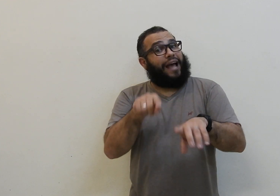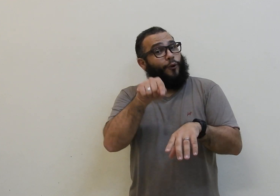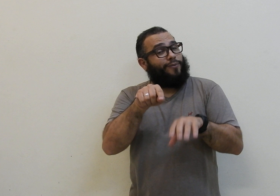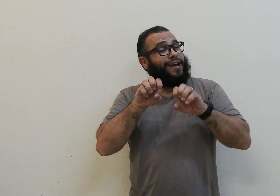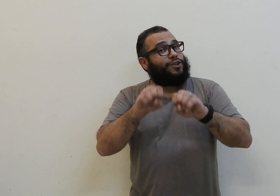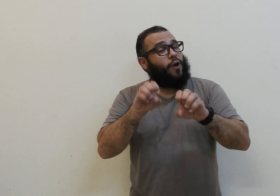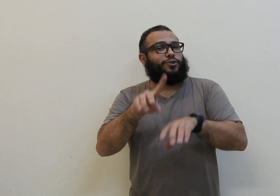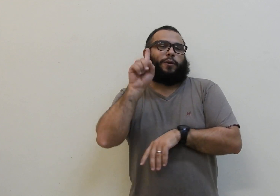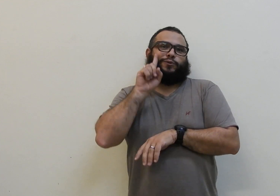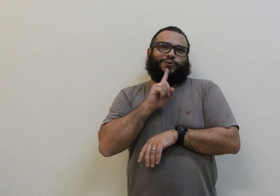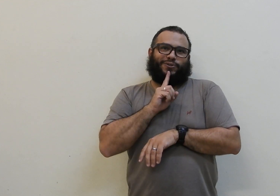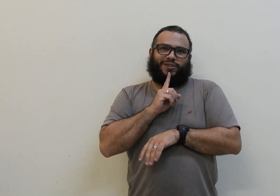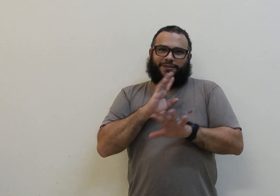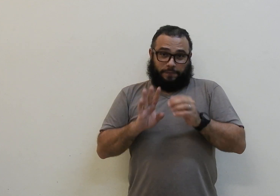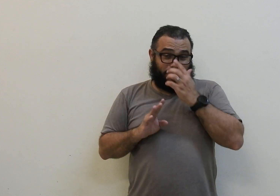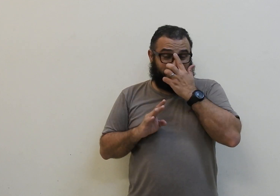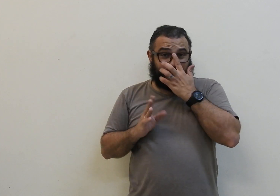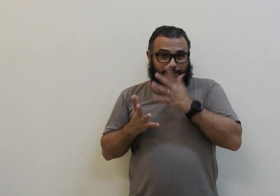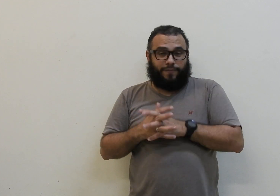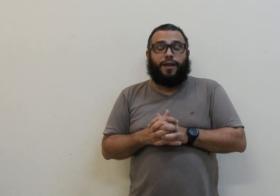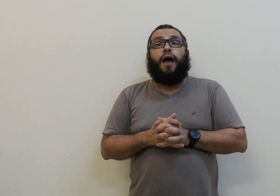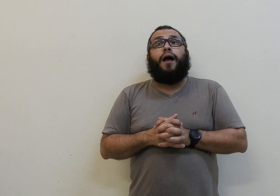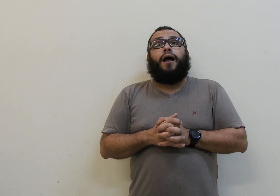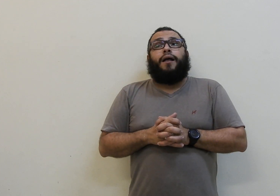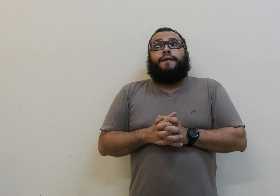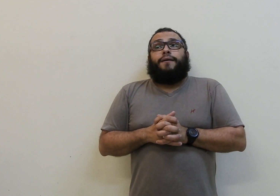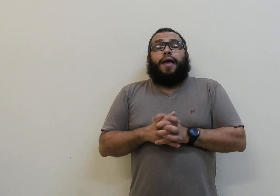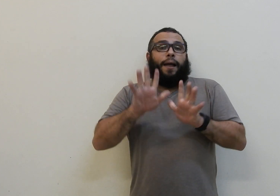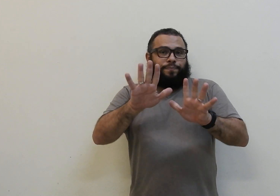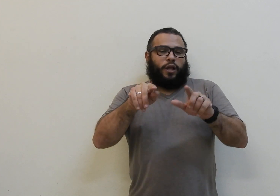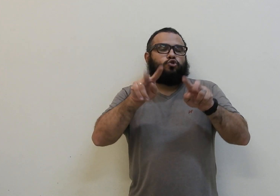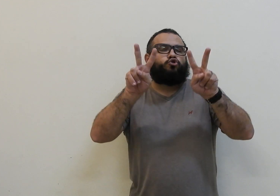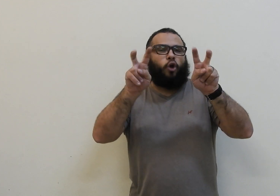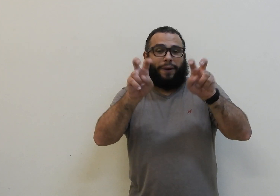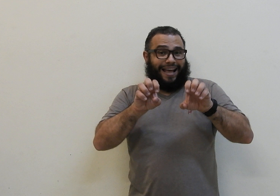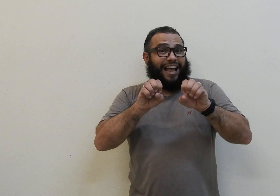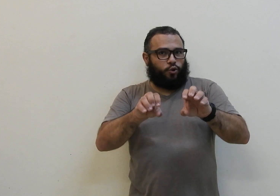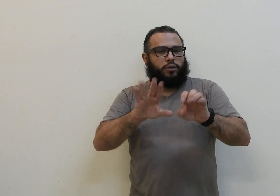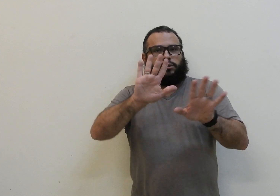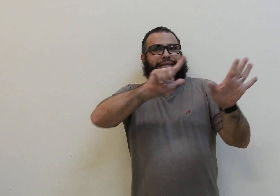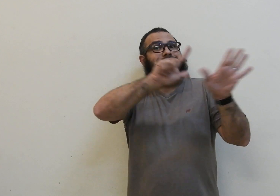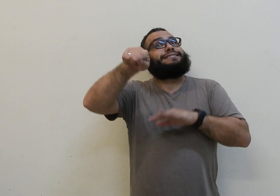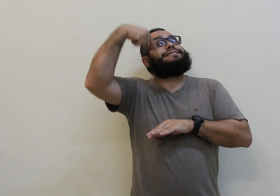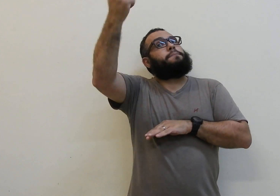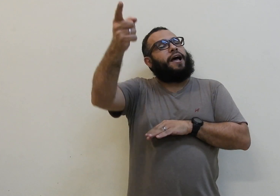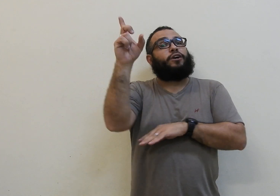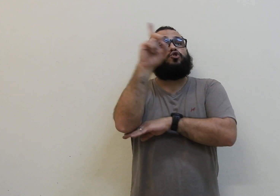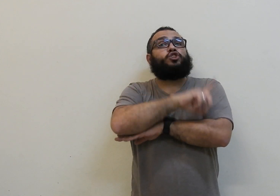né? E é lógico, a gente agora tem toda uma evolução pensada na educação de surdos e se pode pensar como um